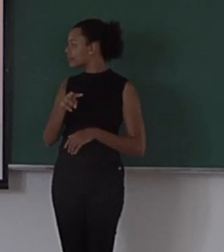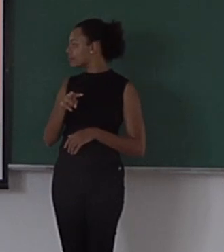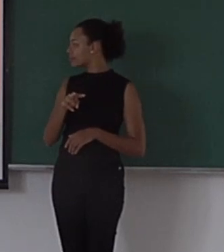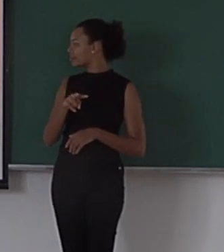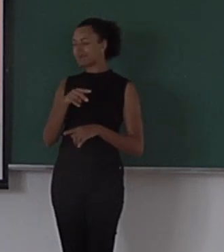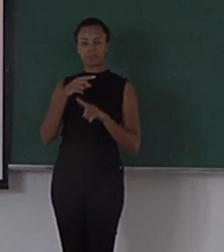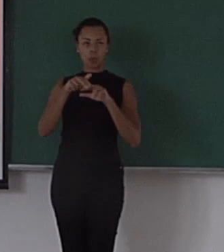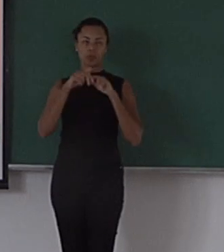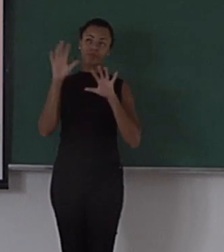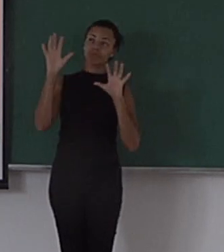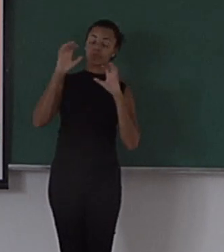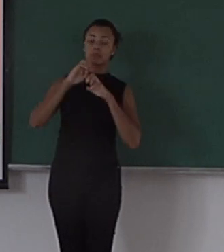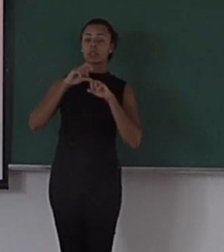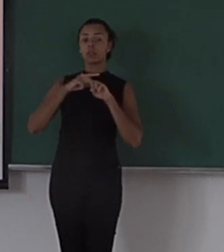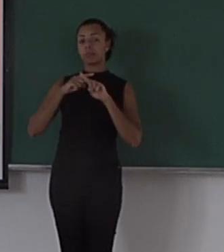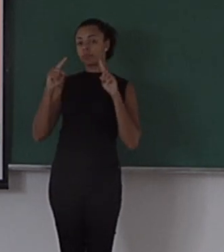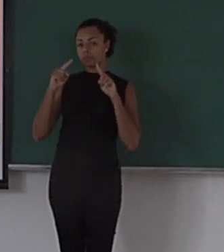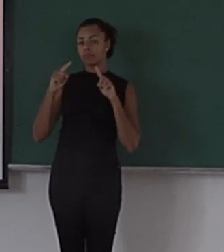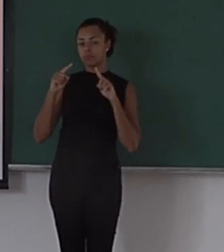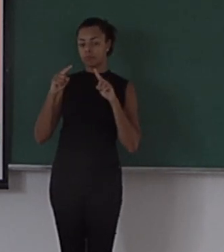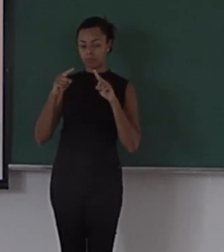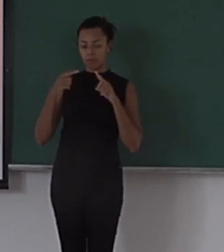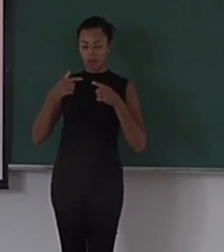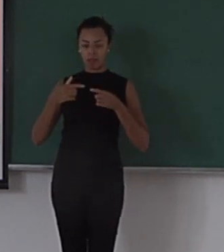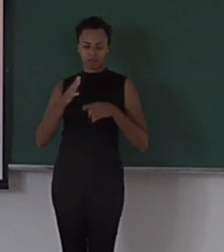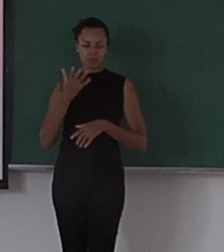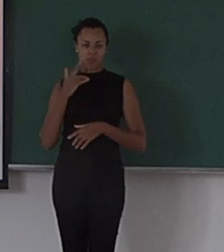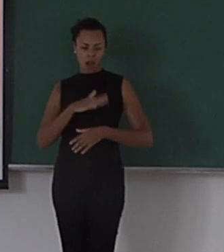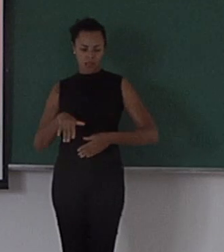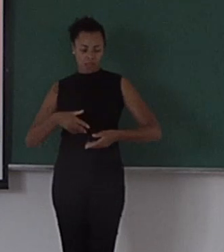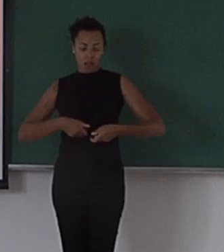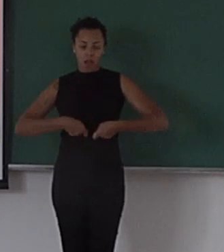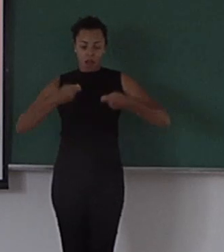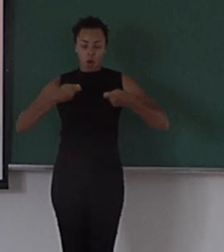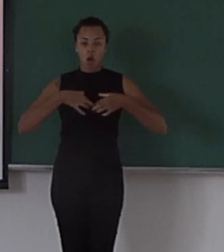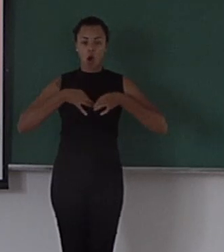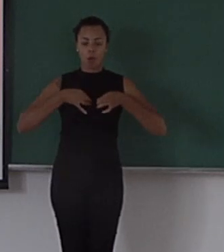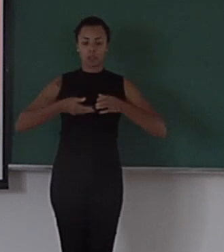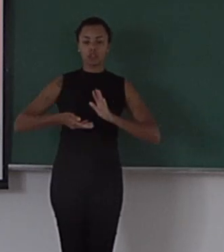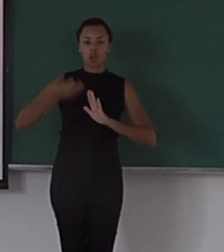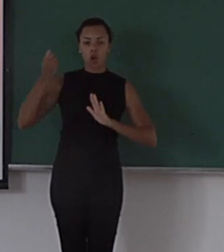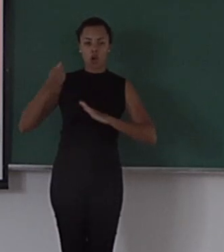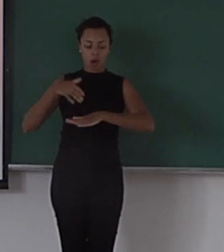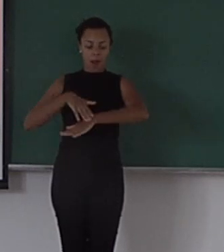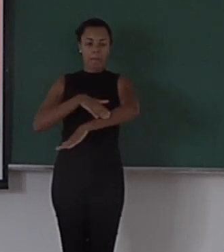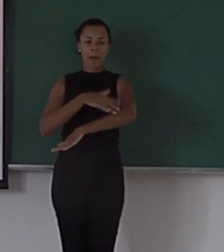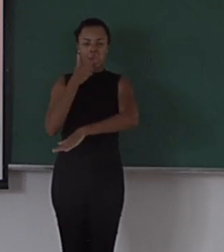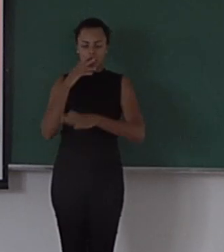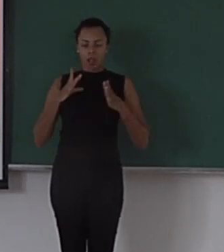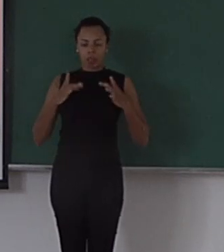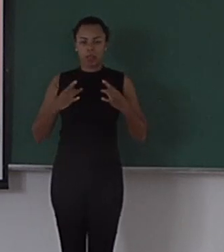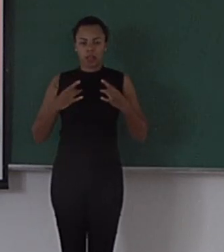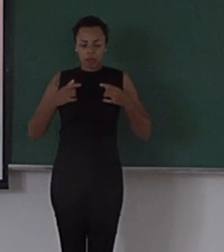apagado a luz, mas é porque aqui, quando tirou a roupa da criança, as bolhas saem junto. A pele sai na roupa.